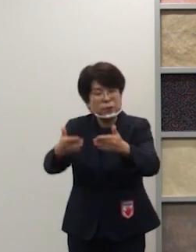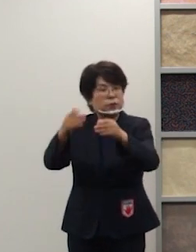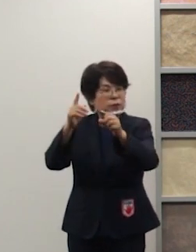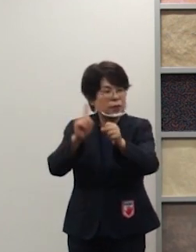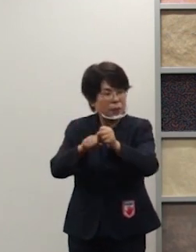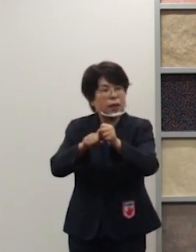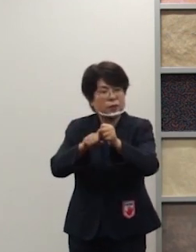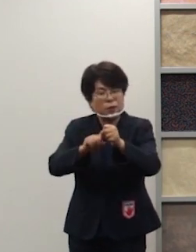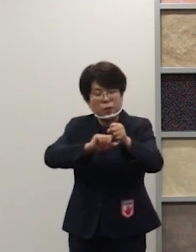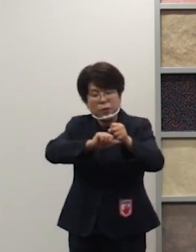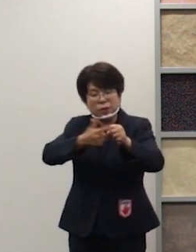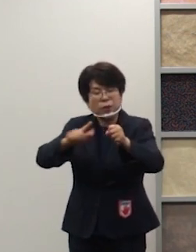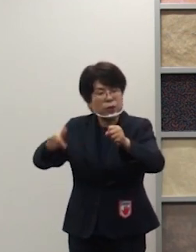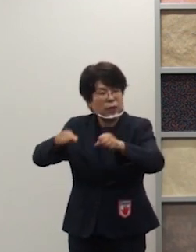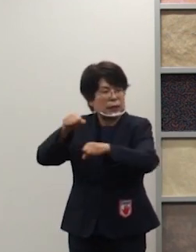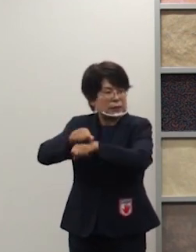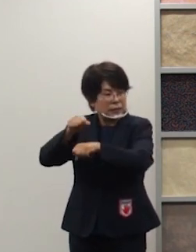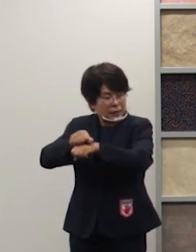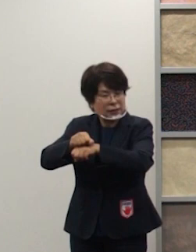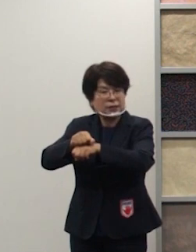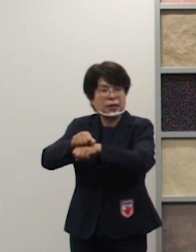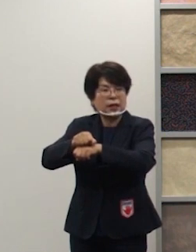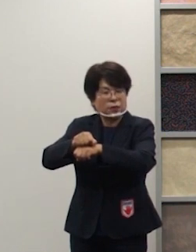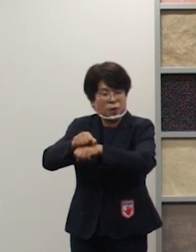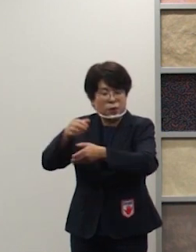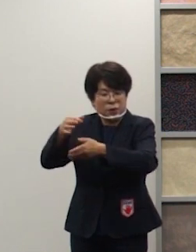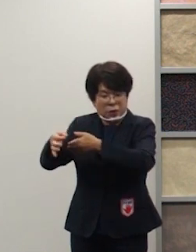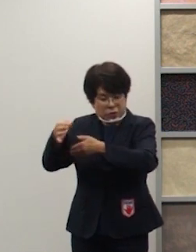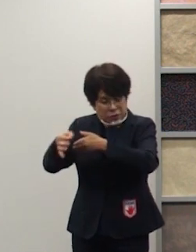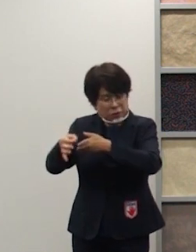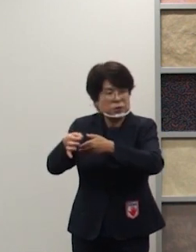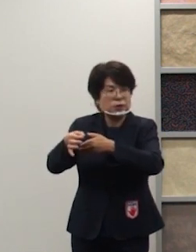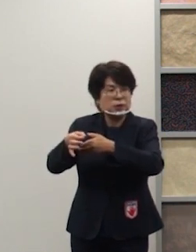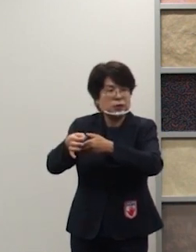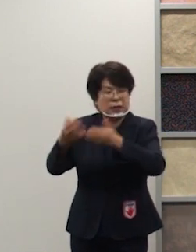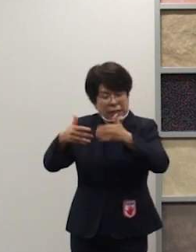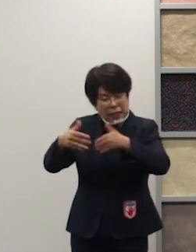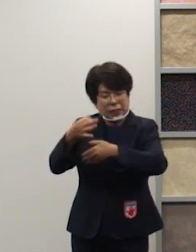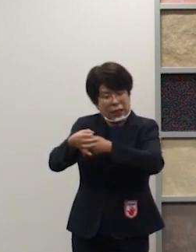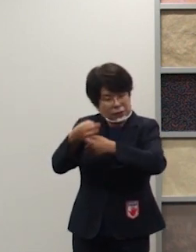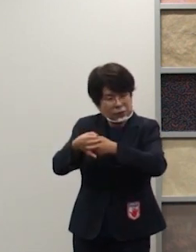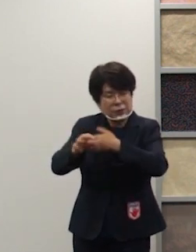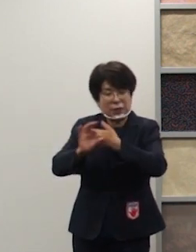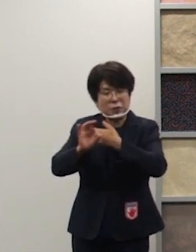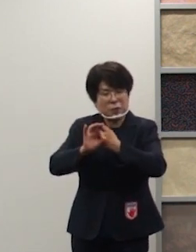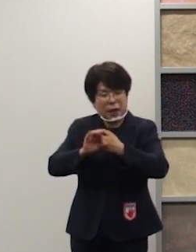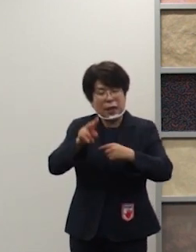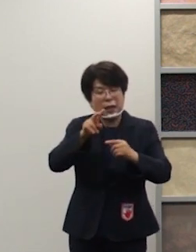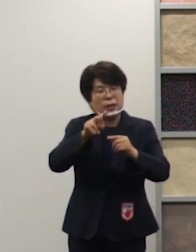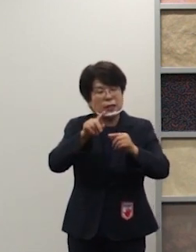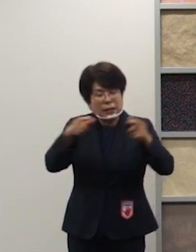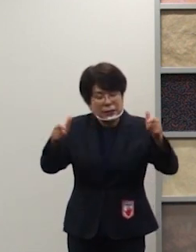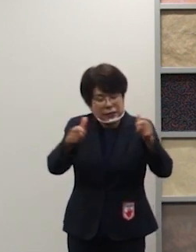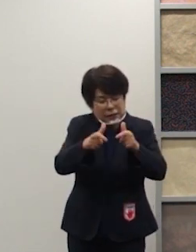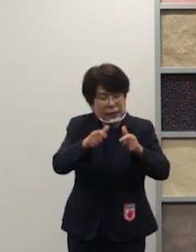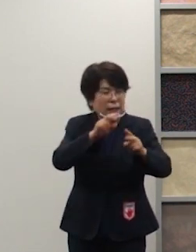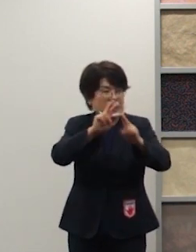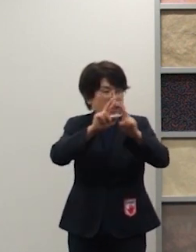機材ですとか、機材の購入に対しましては、特に小規模事業者は念頭に置いておりますが、